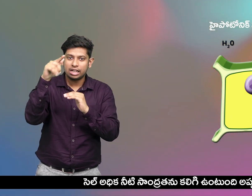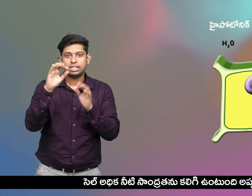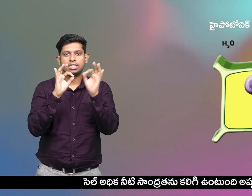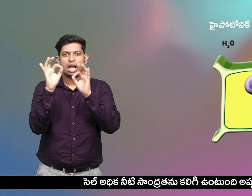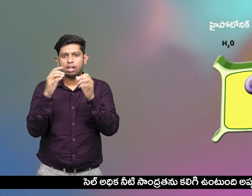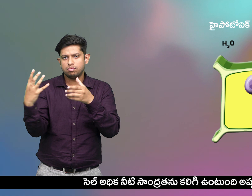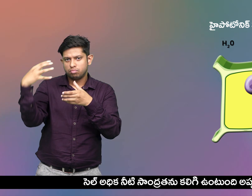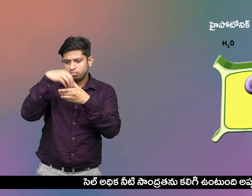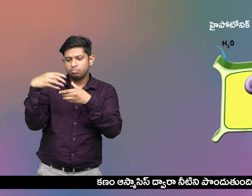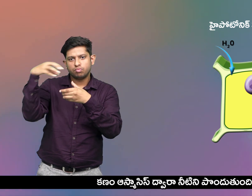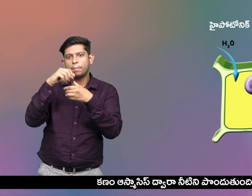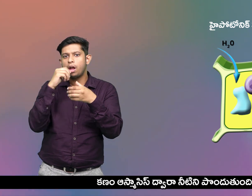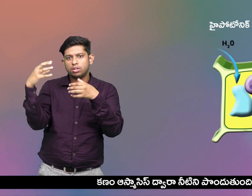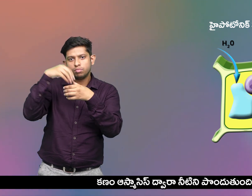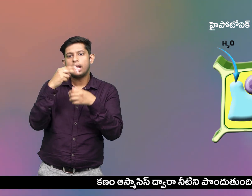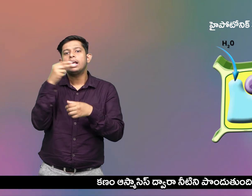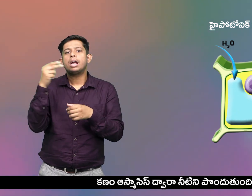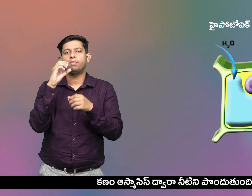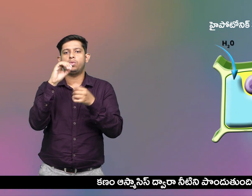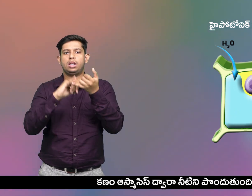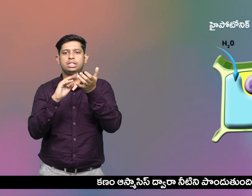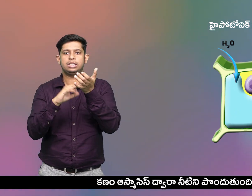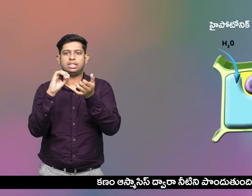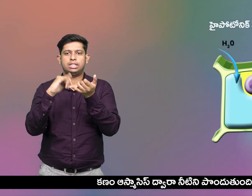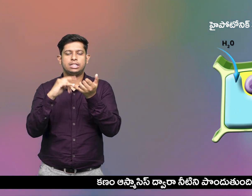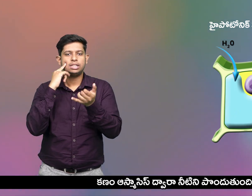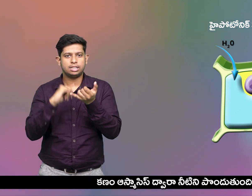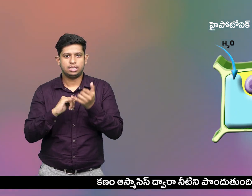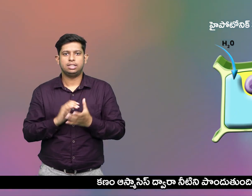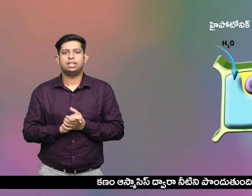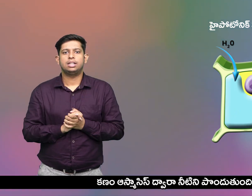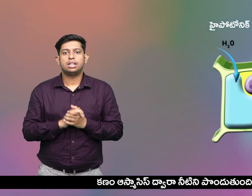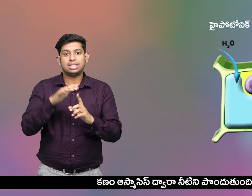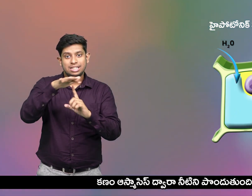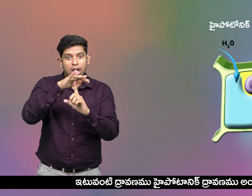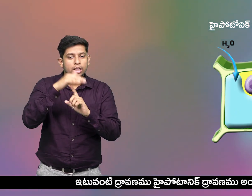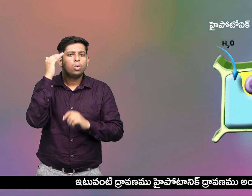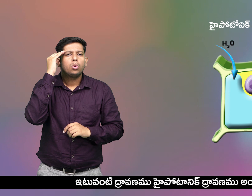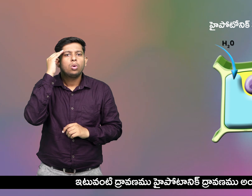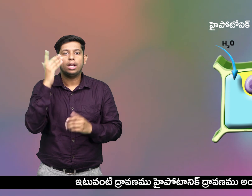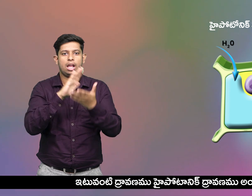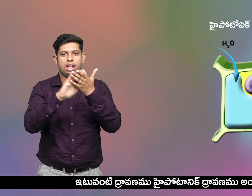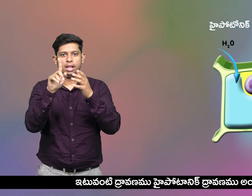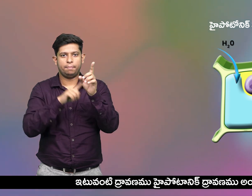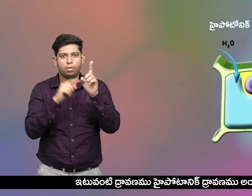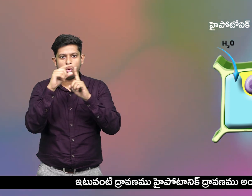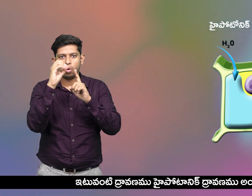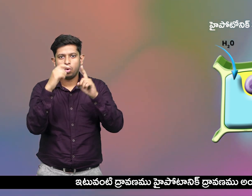అప్పుడు కణం ఆస్మోసిస్ ద్వారా నీటిని పొందుతుంది. ఇటువంటి ద్రావణాన్ని